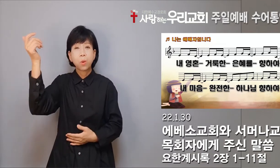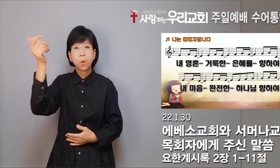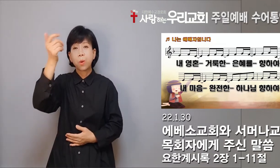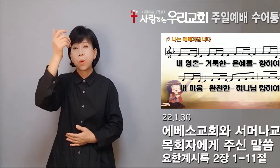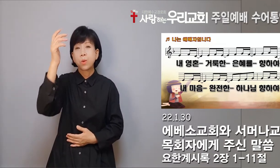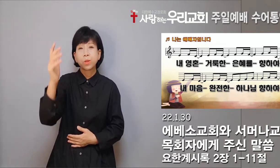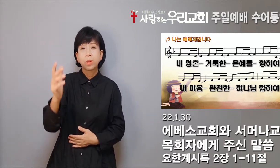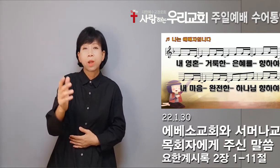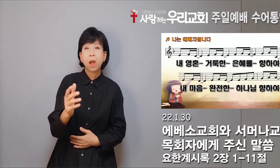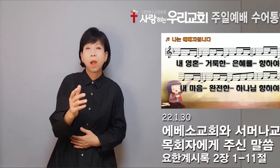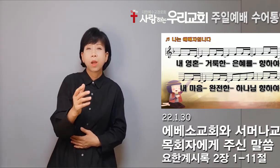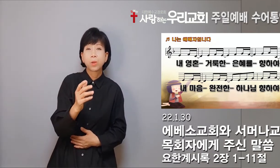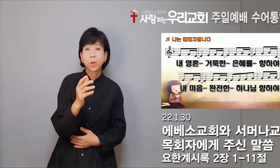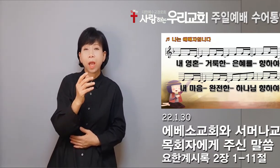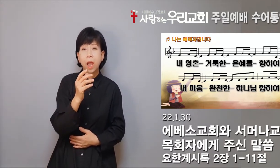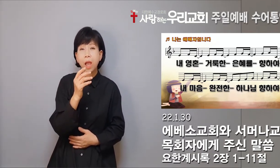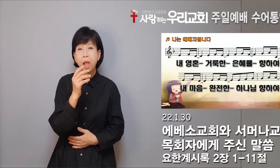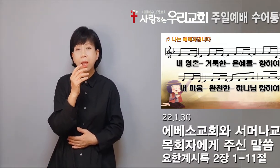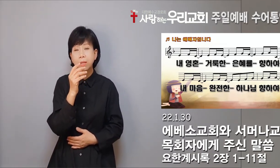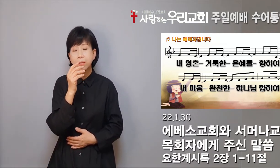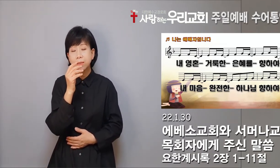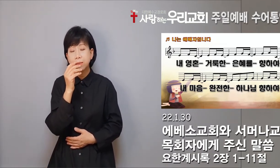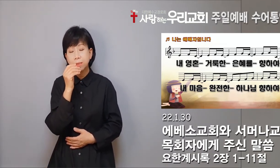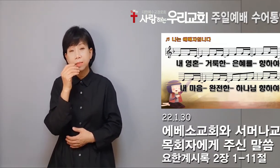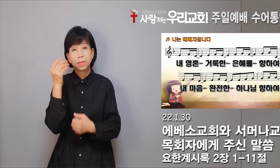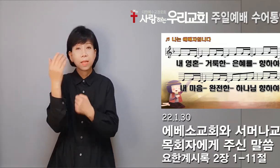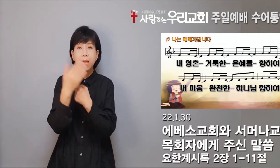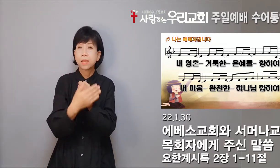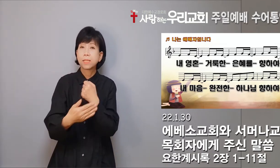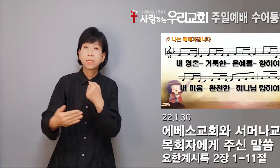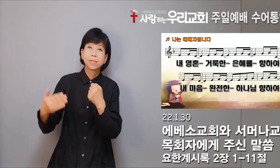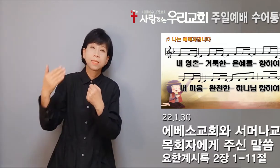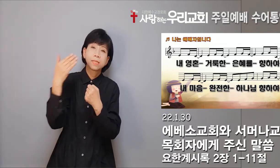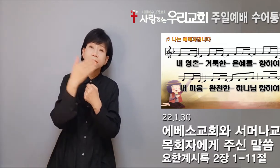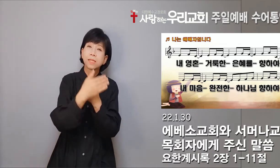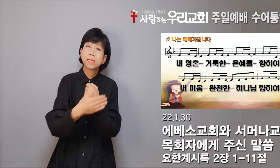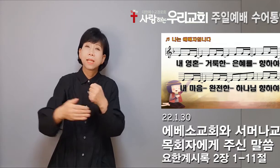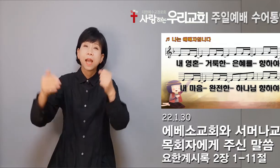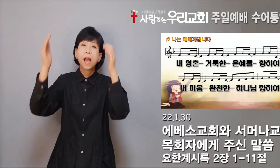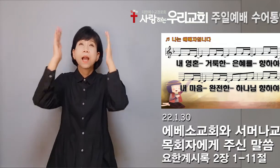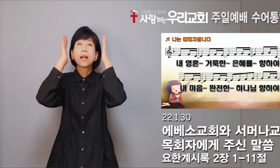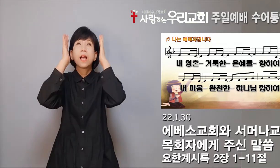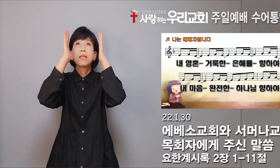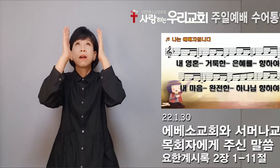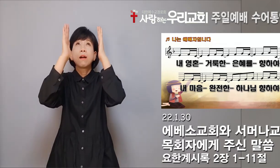내 영혼 거룩한 은혜를